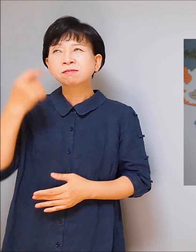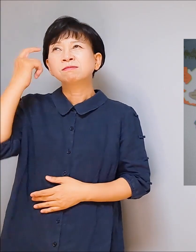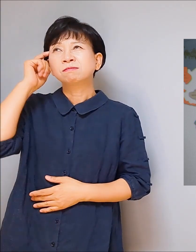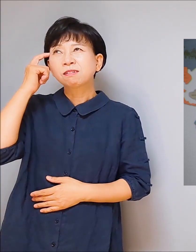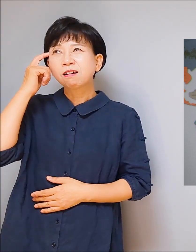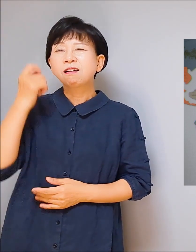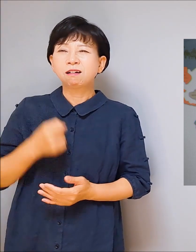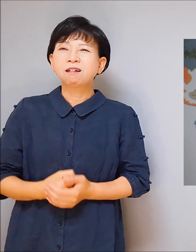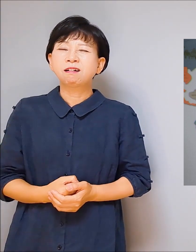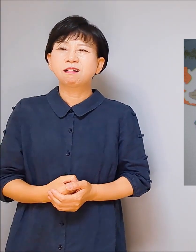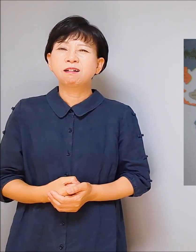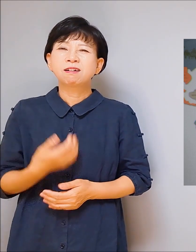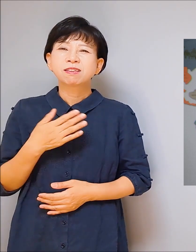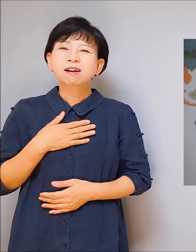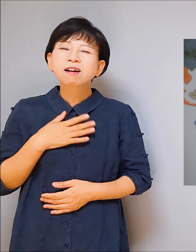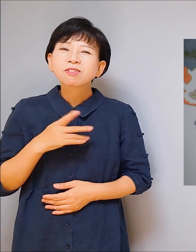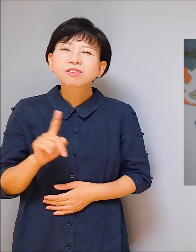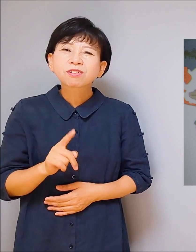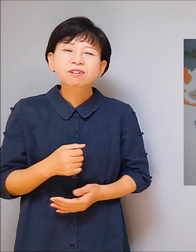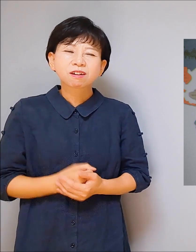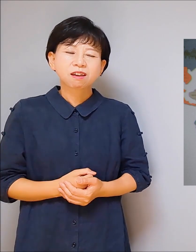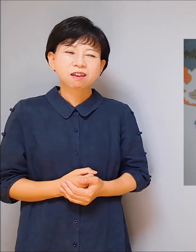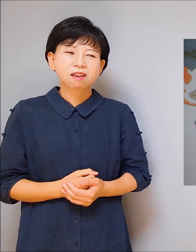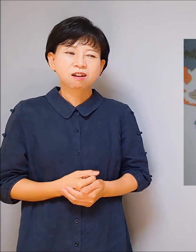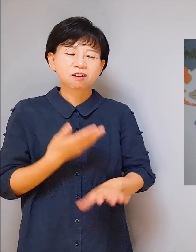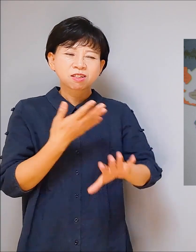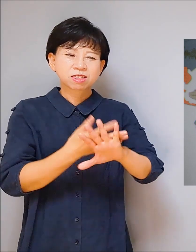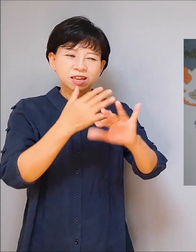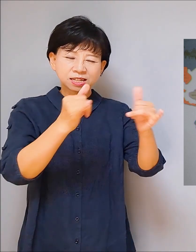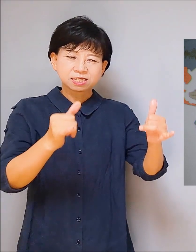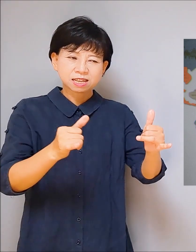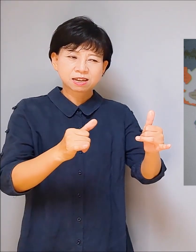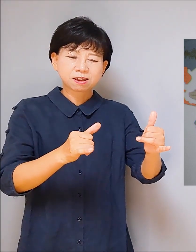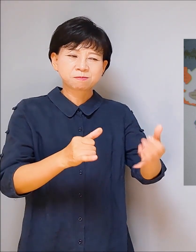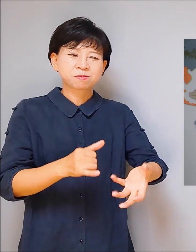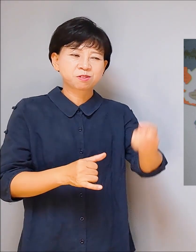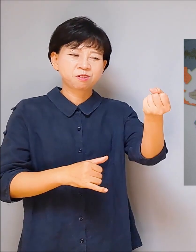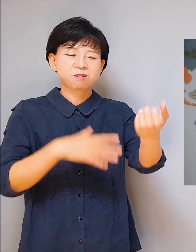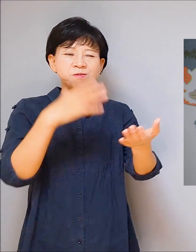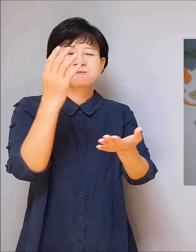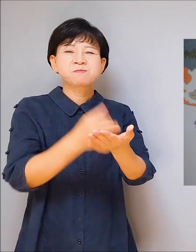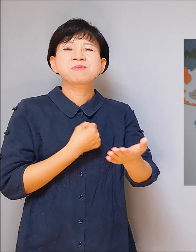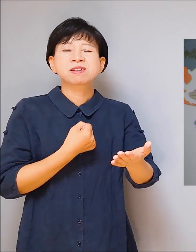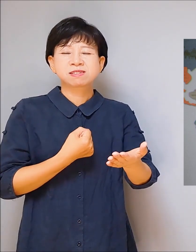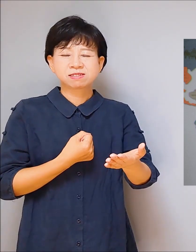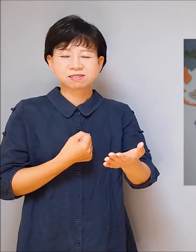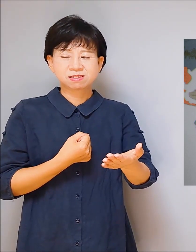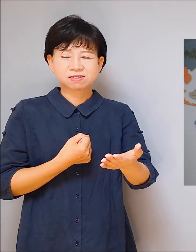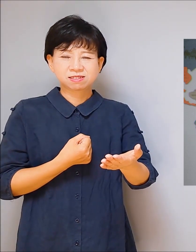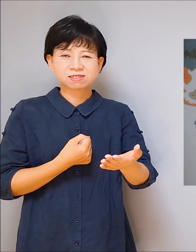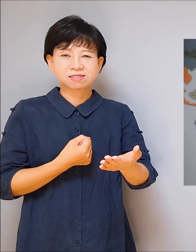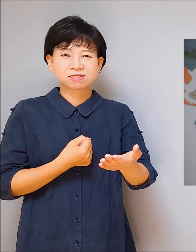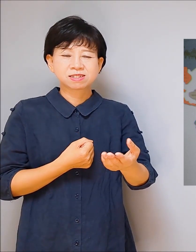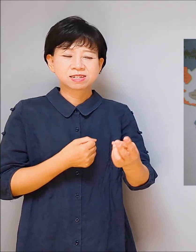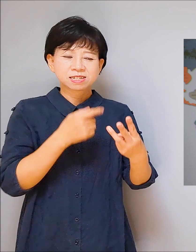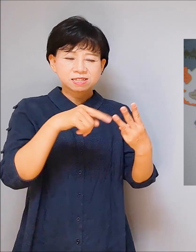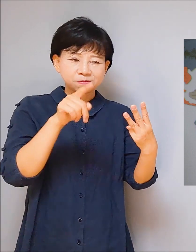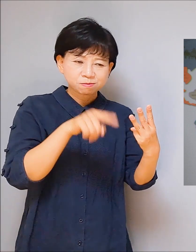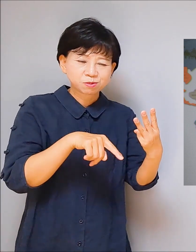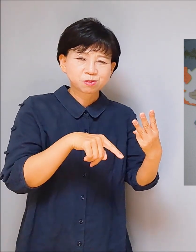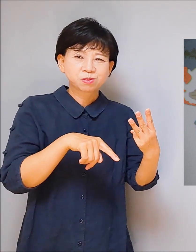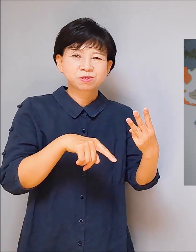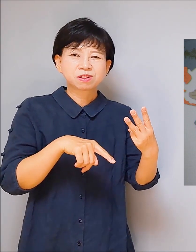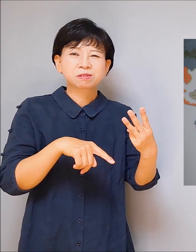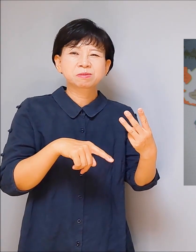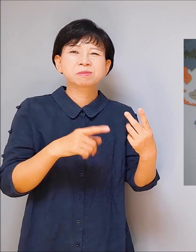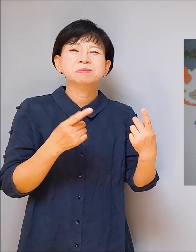그는 다른 사람의 것을 자기 것으로 삼는 이기적인 인생을 살았습니다. 삼촌 라반 말할 것도 없어요. 이 야곱도